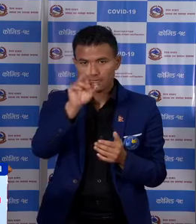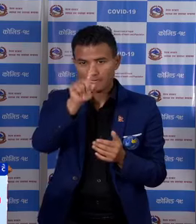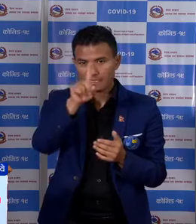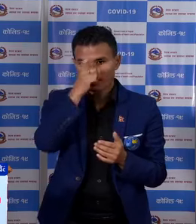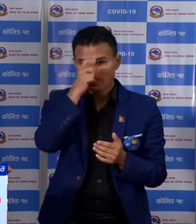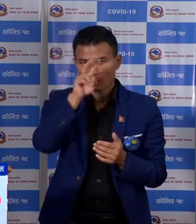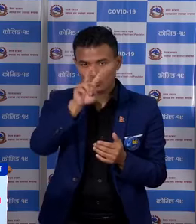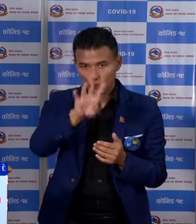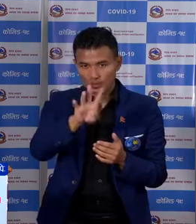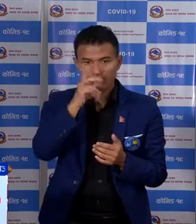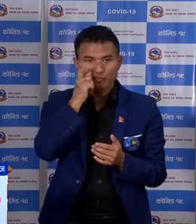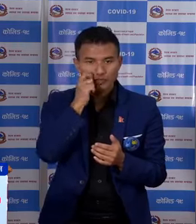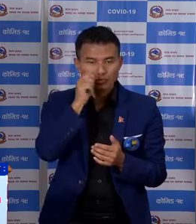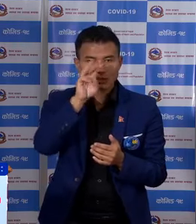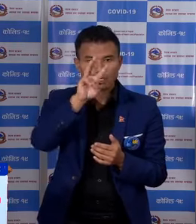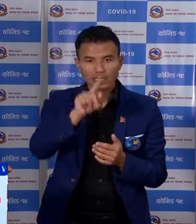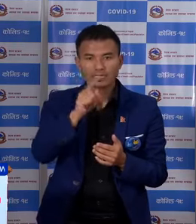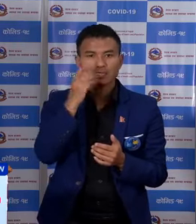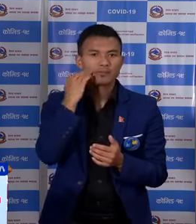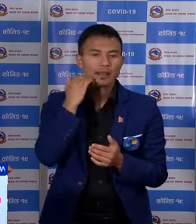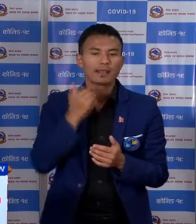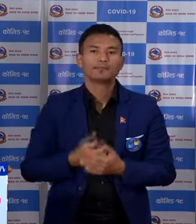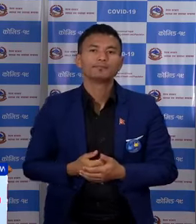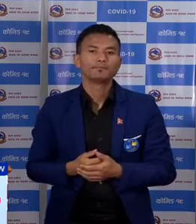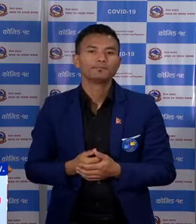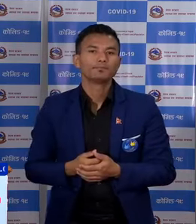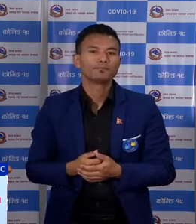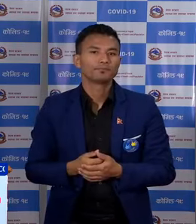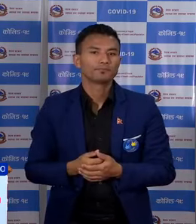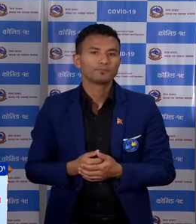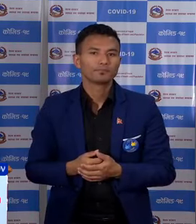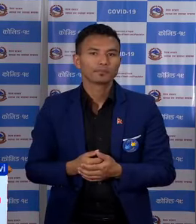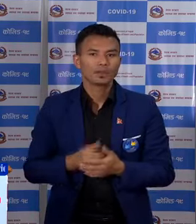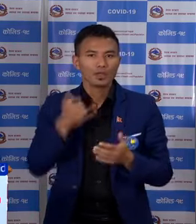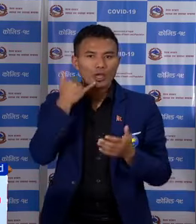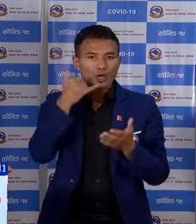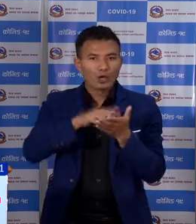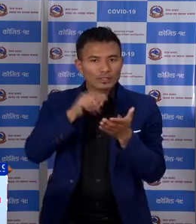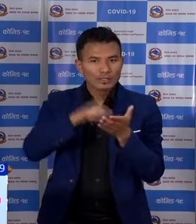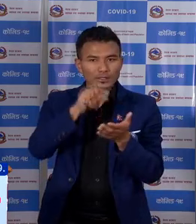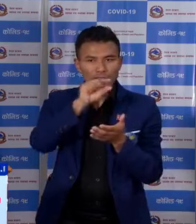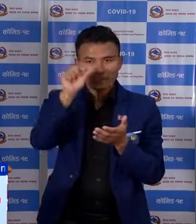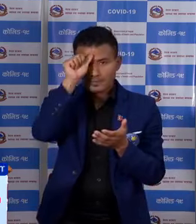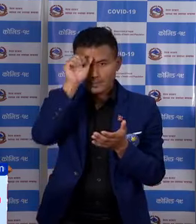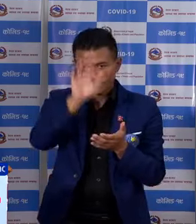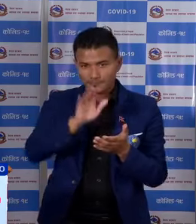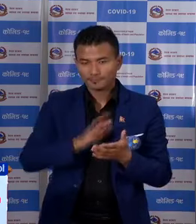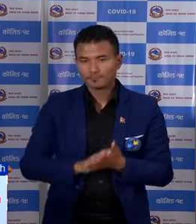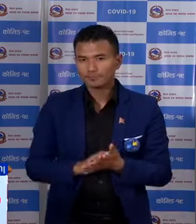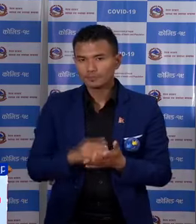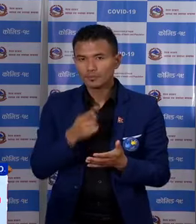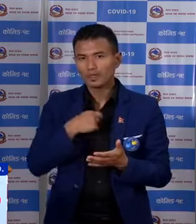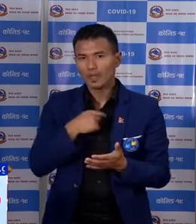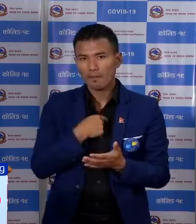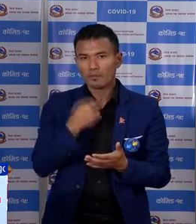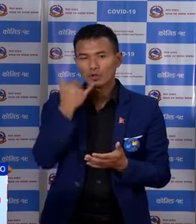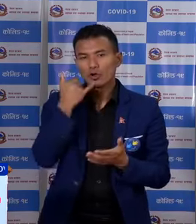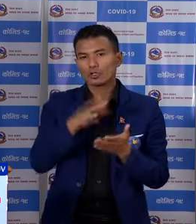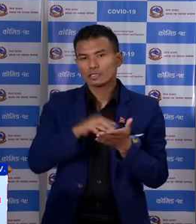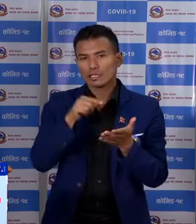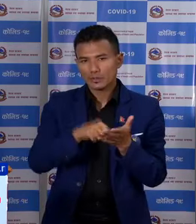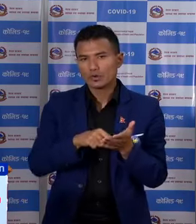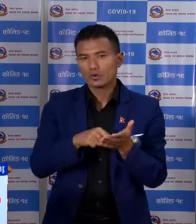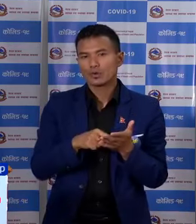जाना पुरूश र 31 जाना महिला उनुँँछ कॉल सेंटर को बारे मा अपडेट देना चाहांचु आमरो कॉल